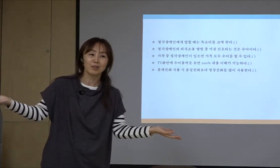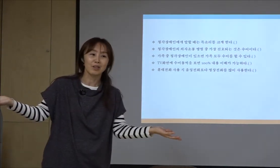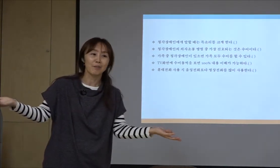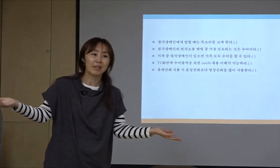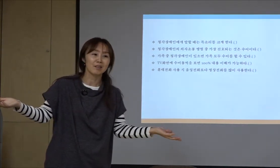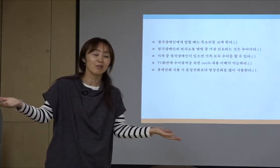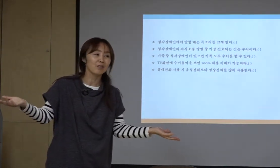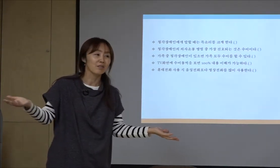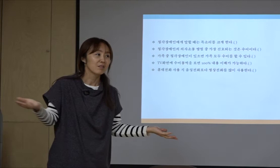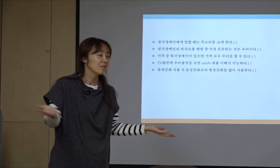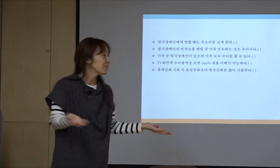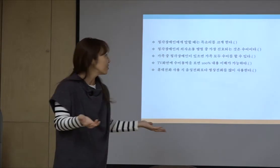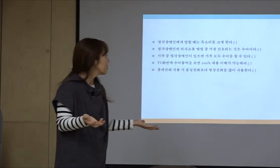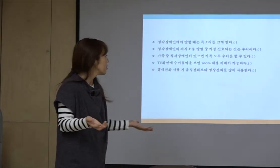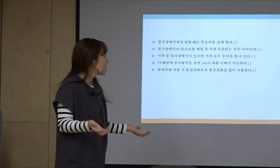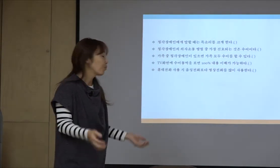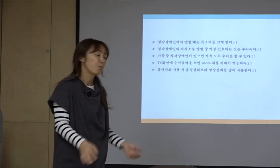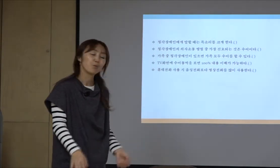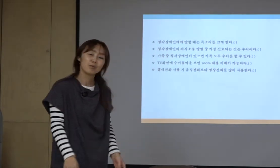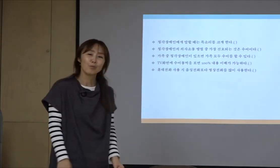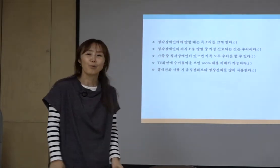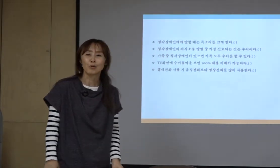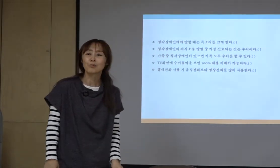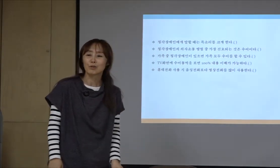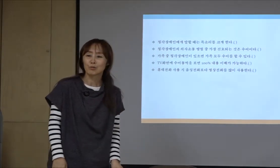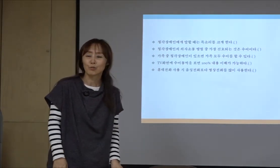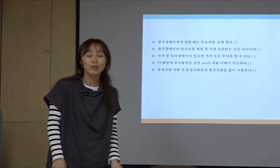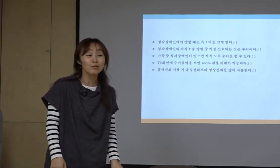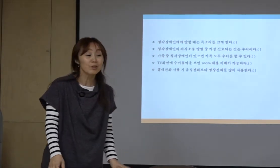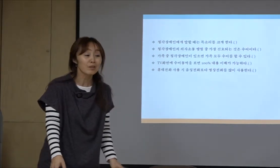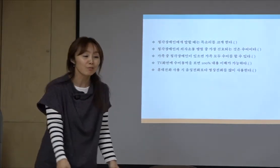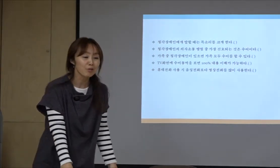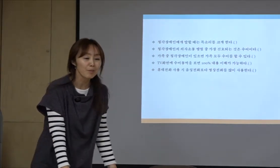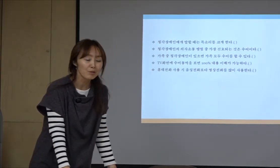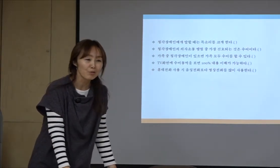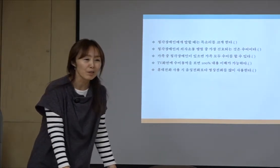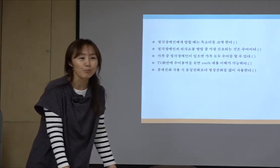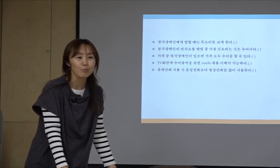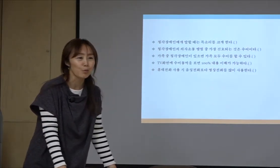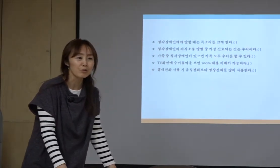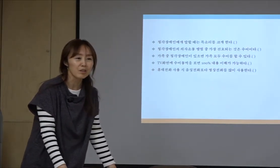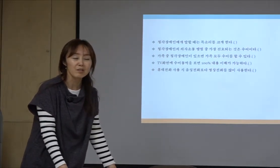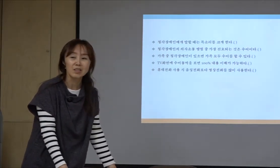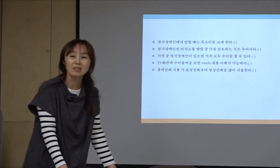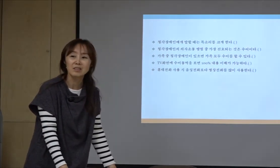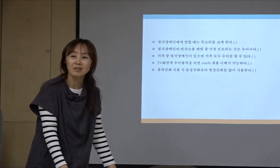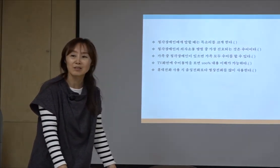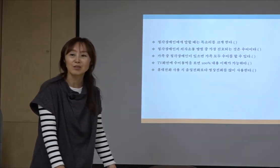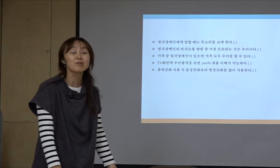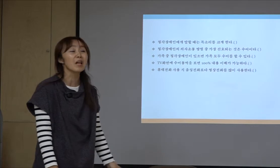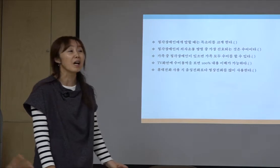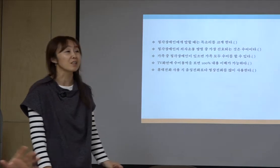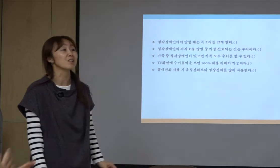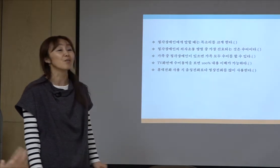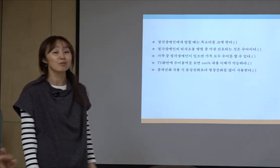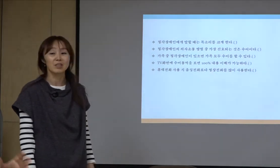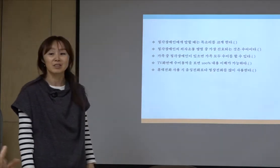되게 많아서 좀 어렵더라고요. 농인들은 이렇게 물어봐도 잘 모른대요. 잘 그냥 전체 이런 거는